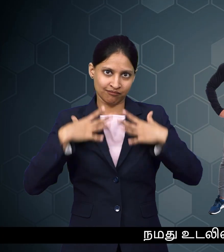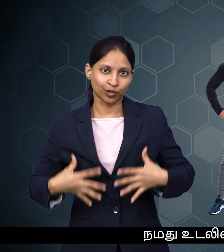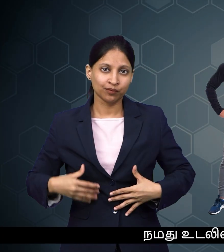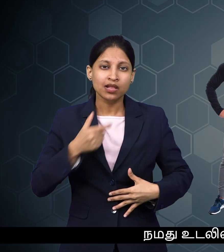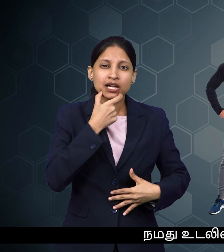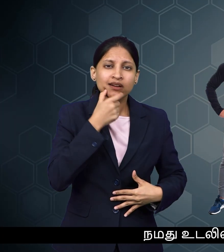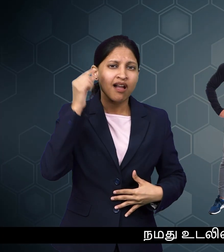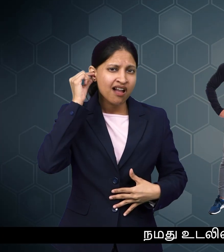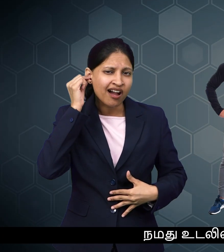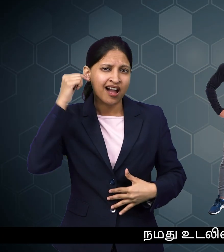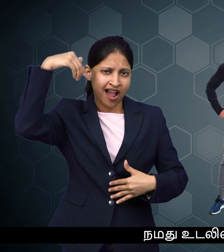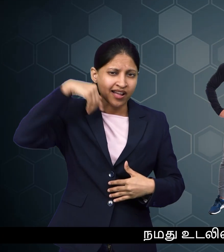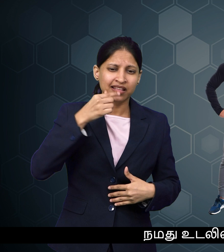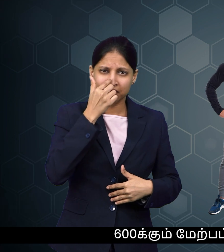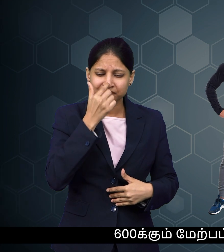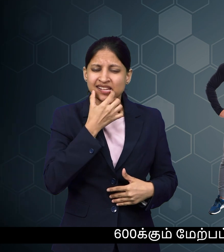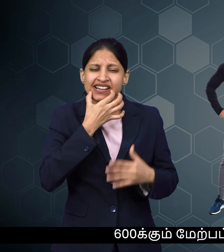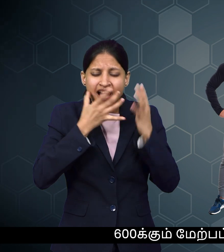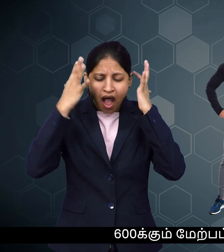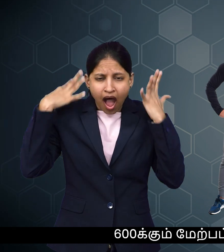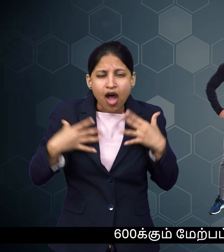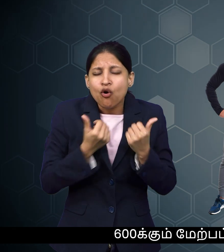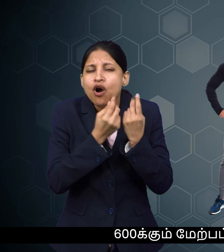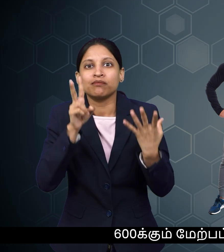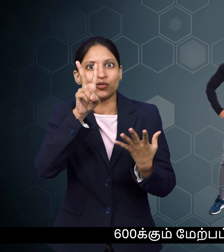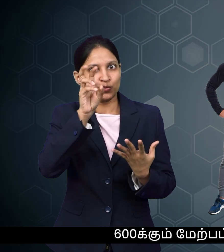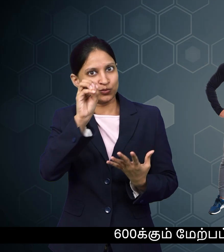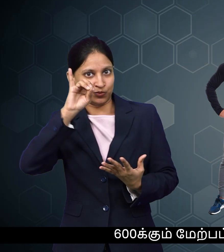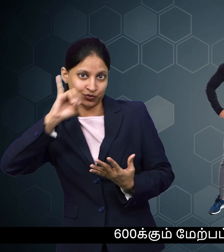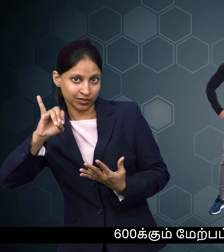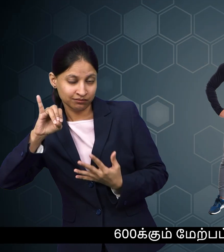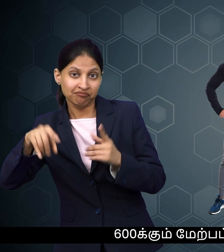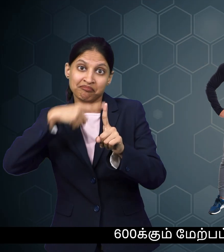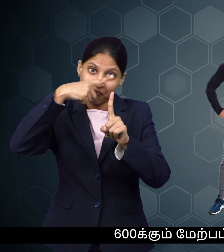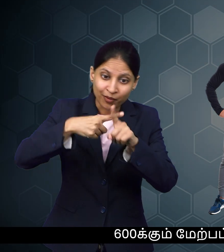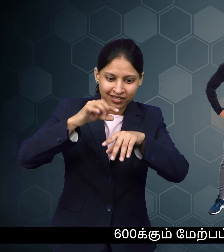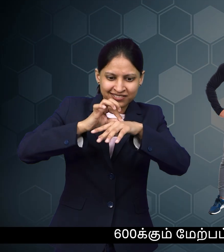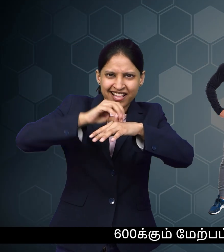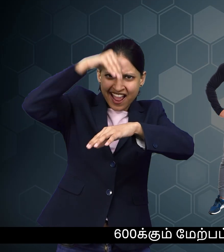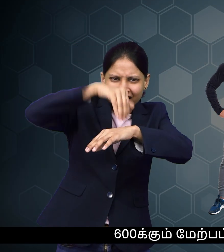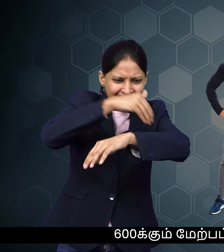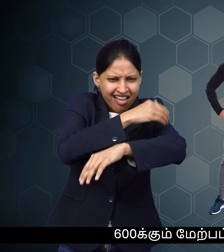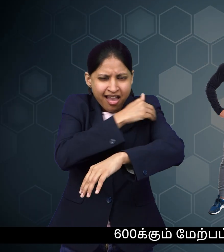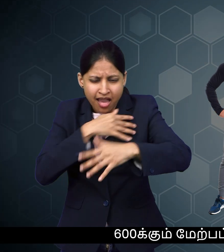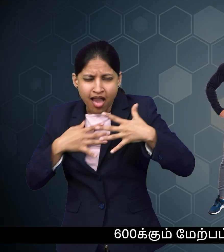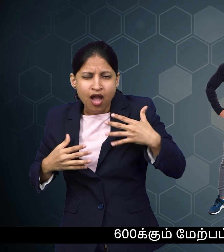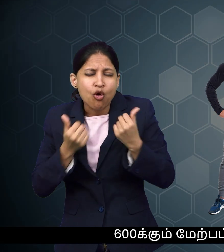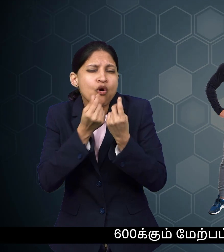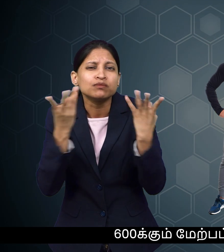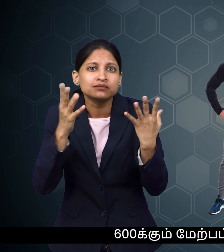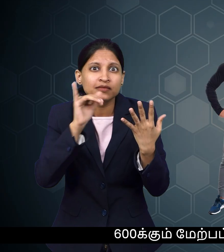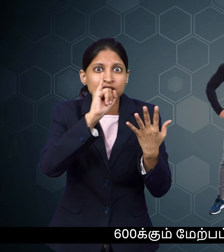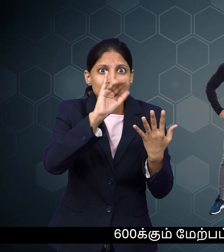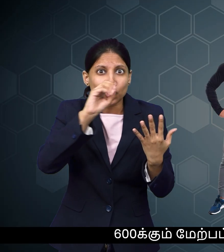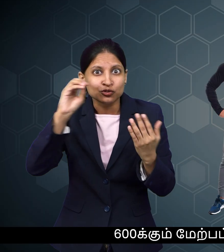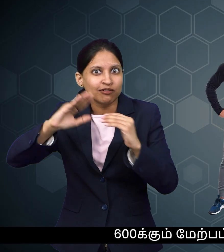நமது உடலில் 206 எலும்புகளும் 600க்கும் மேற்பட்ட தசைகளும் உள்ளன.